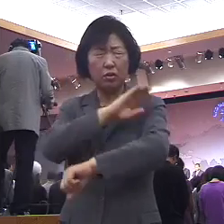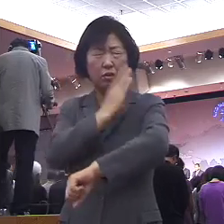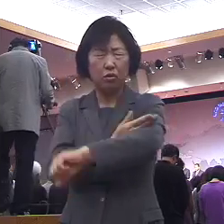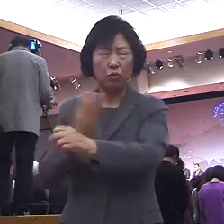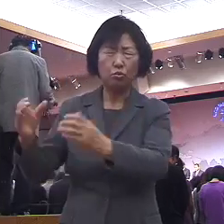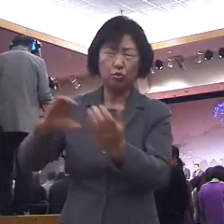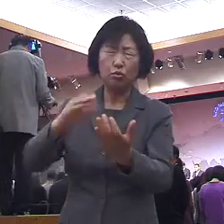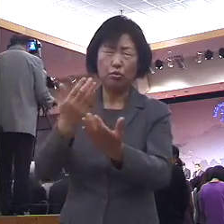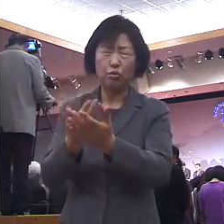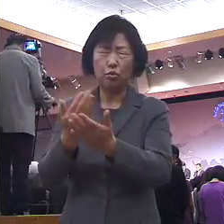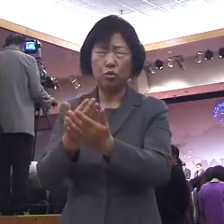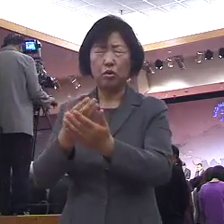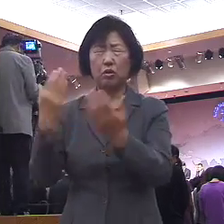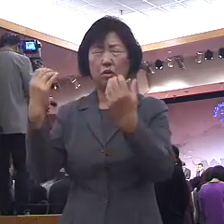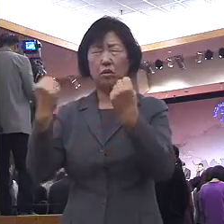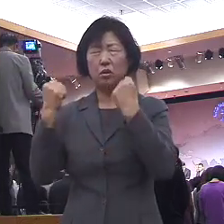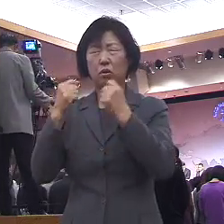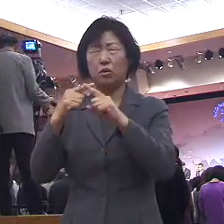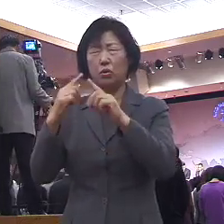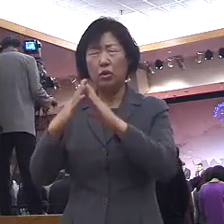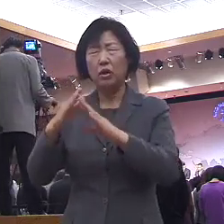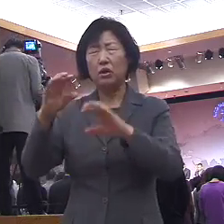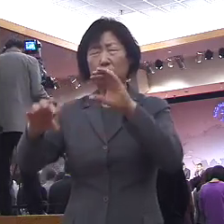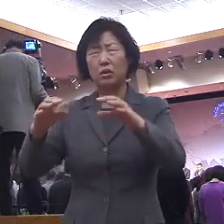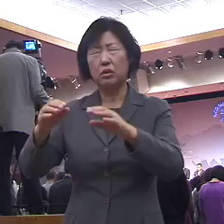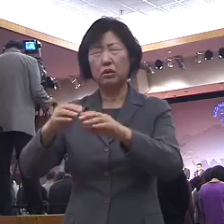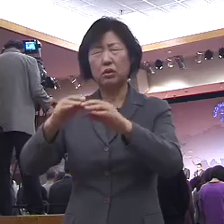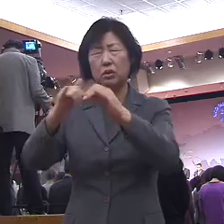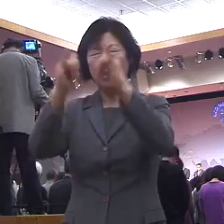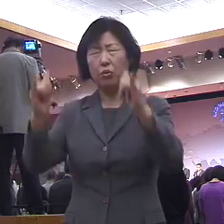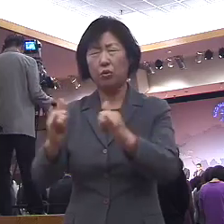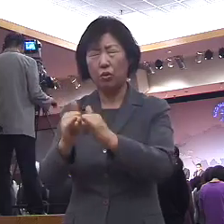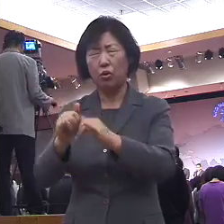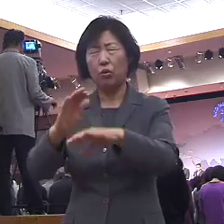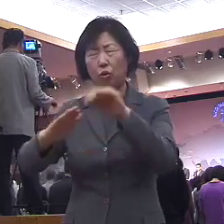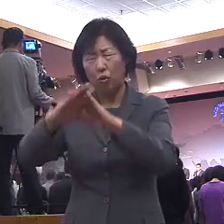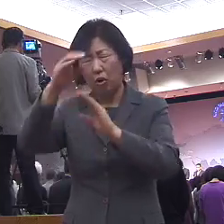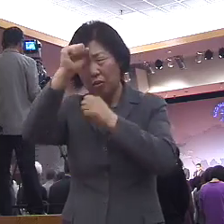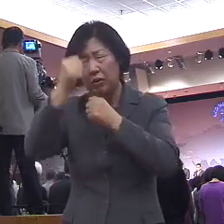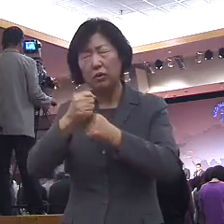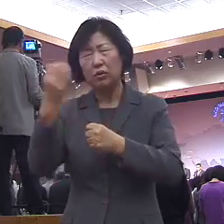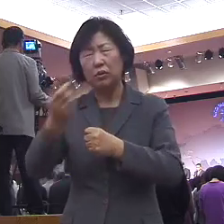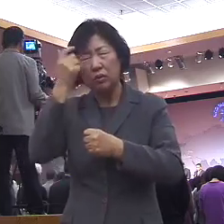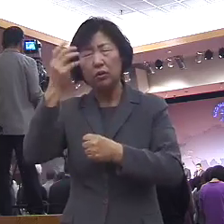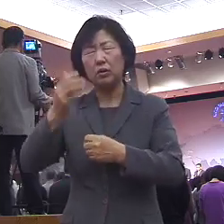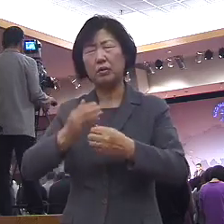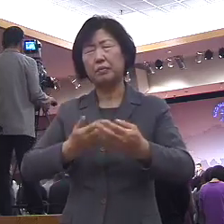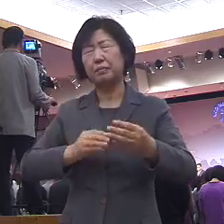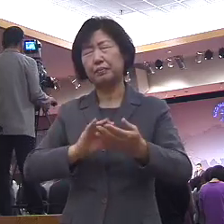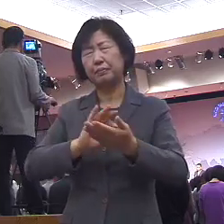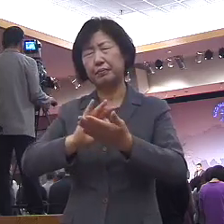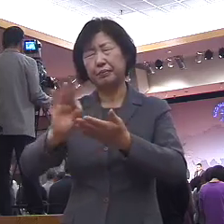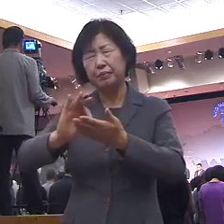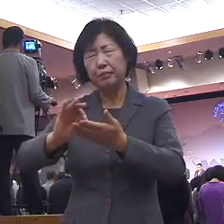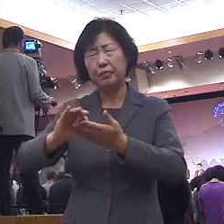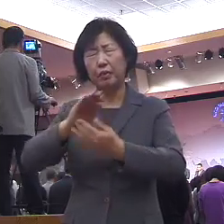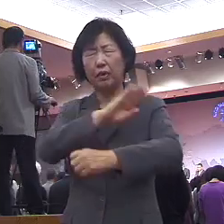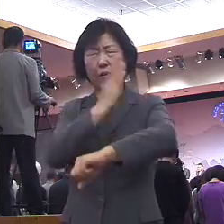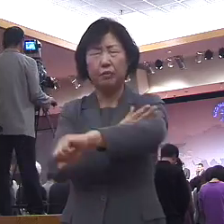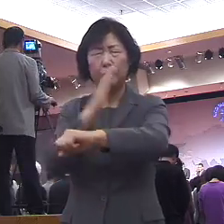저희 교회가 더 건강한 교회, 이민 지역 사회에 하나님의 손과 발이 되는 성령의 살아계심이 능력으로 나타내는 교회가 되기를